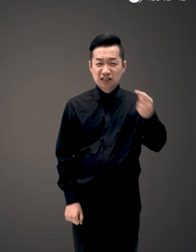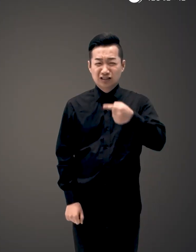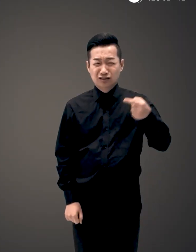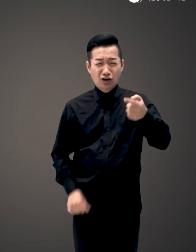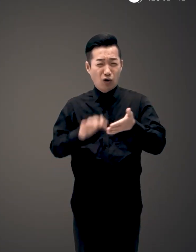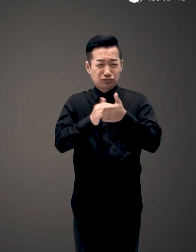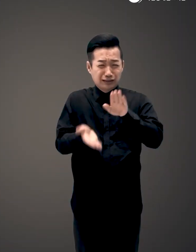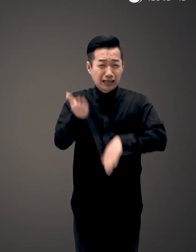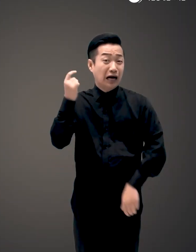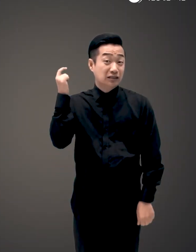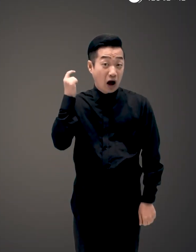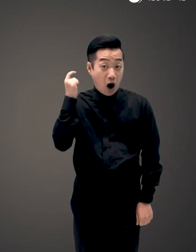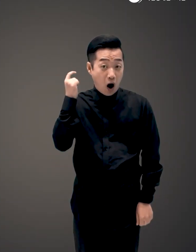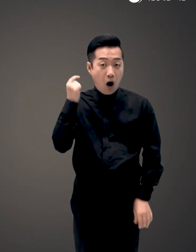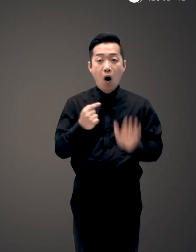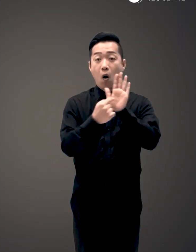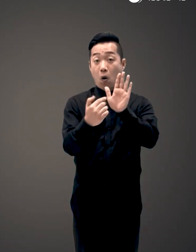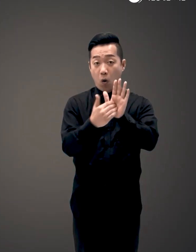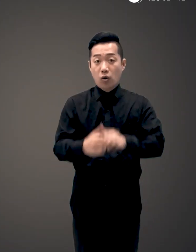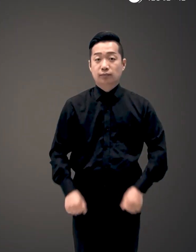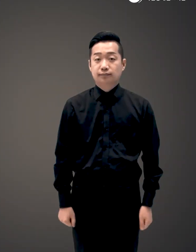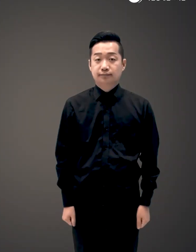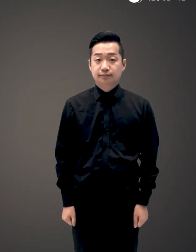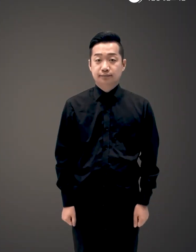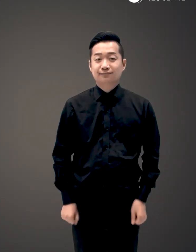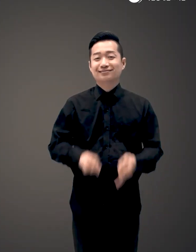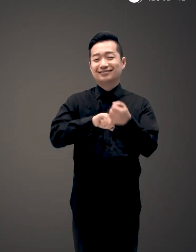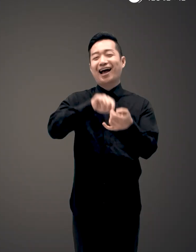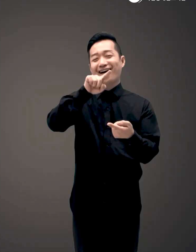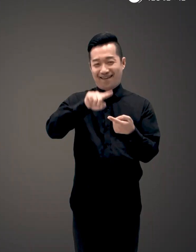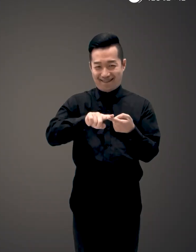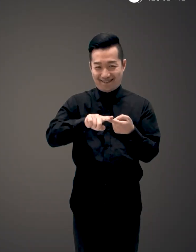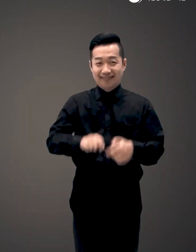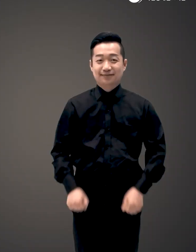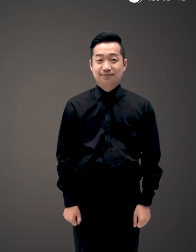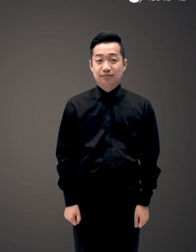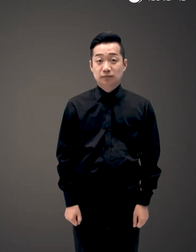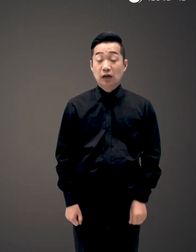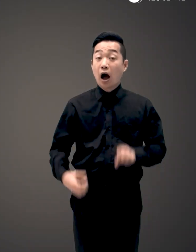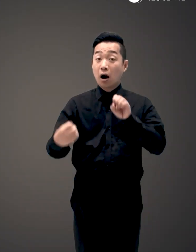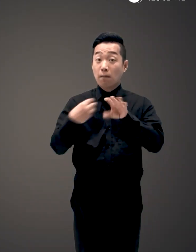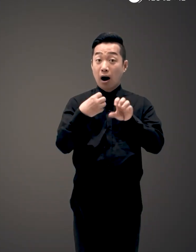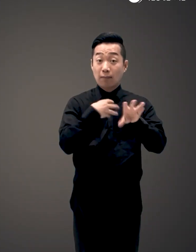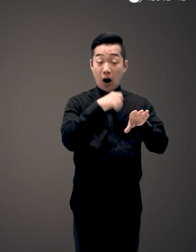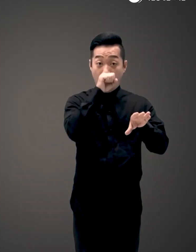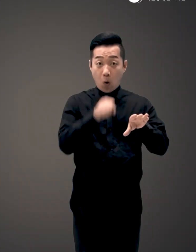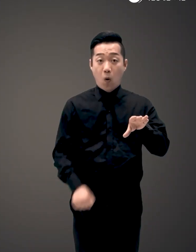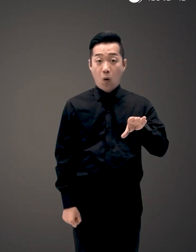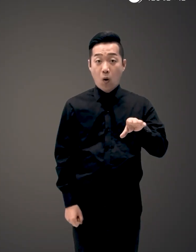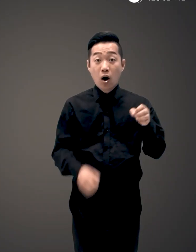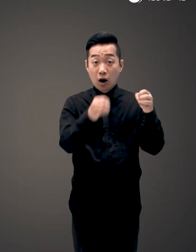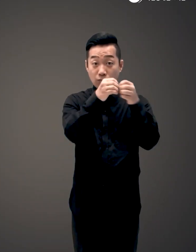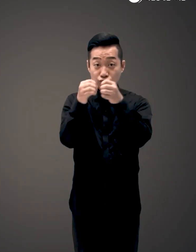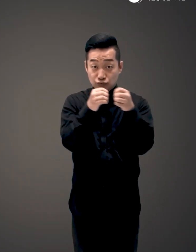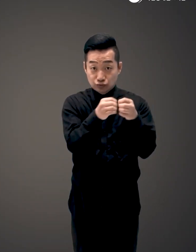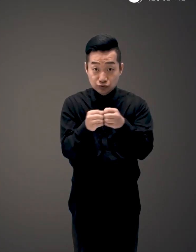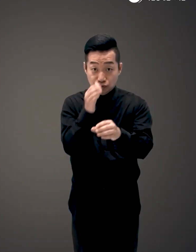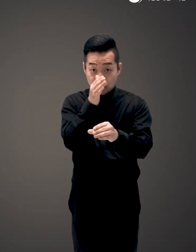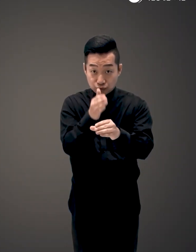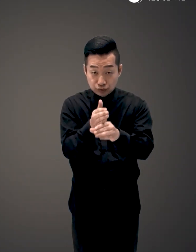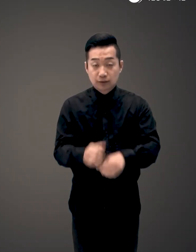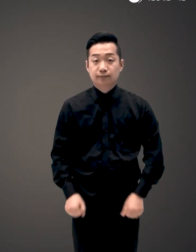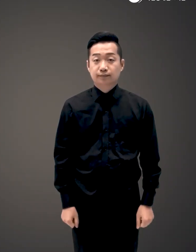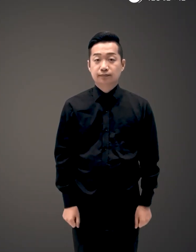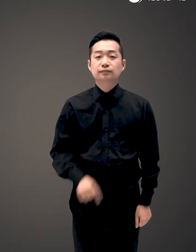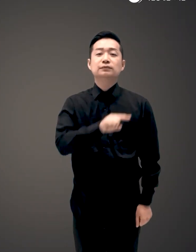매일매일 1000번은 넘게 들었던 그 음원을 공개를 했는데, 약속대로 반응이 굉장히 좋더라고요. 그